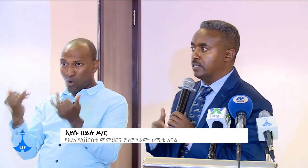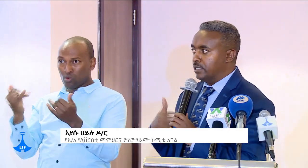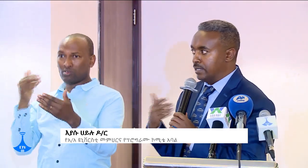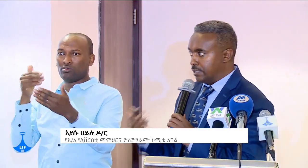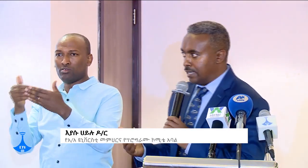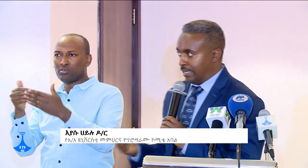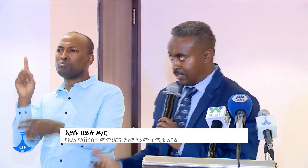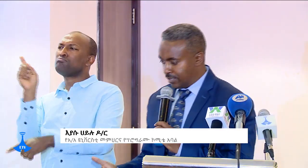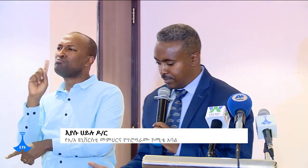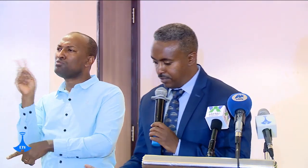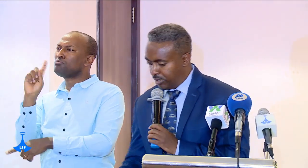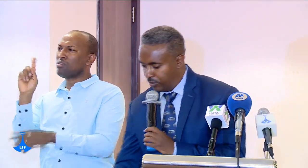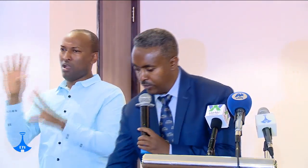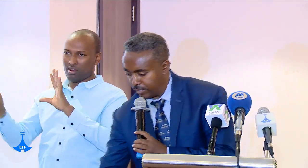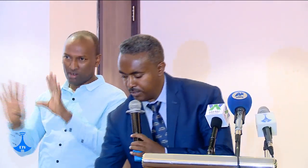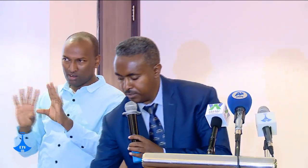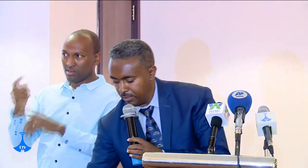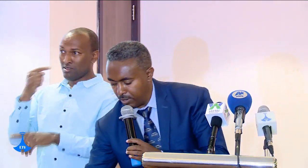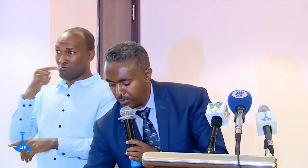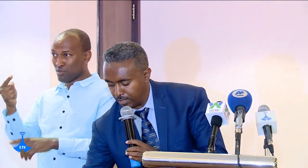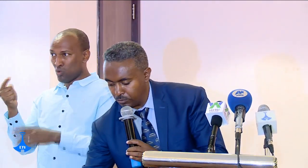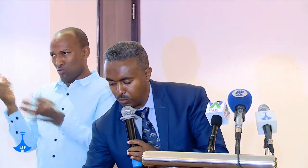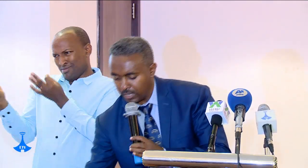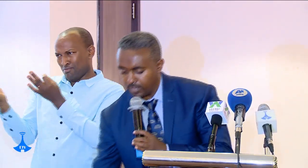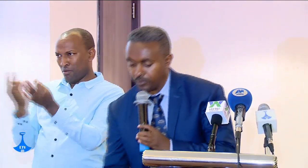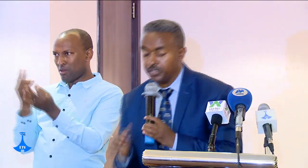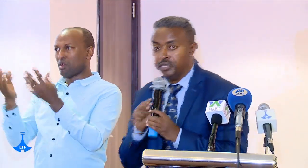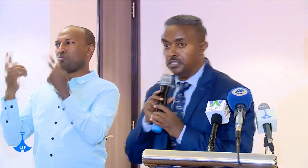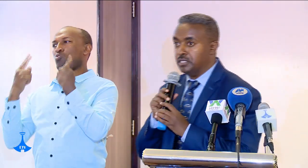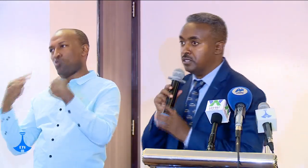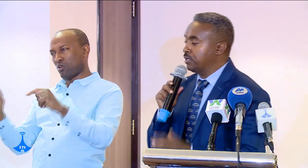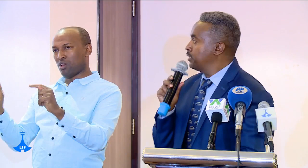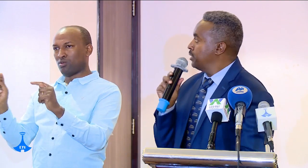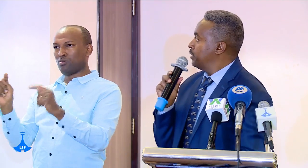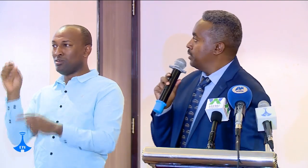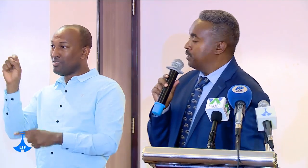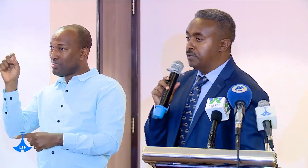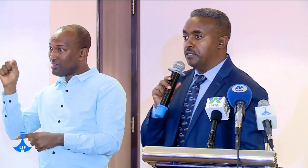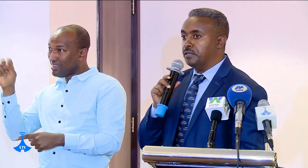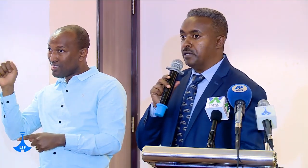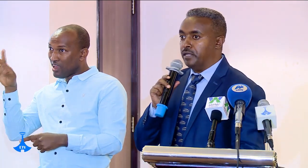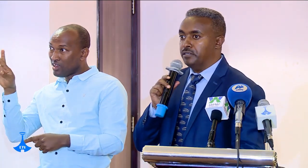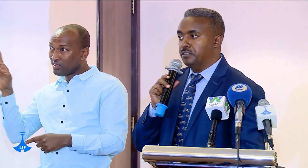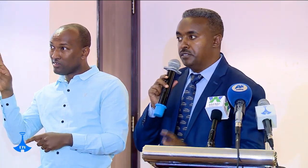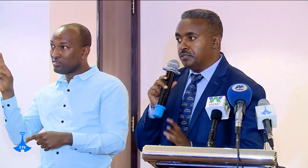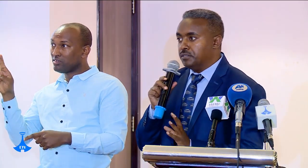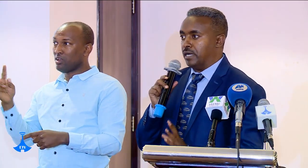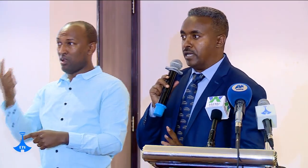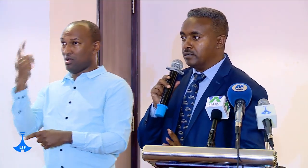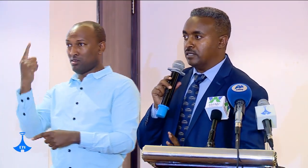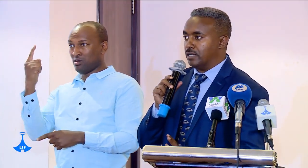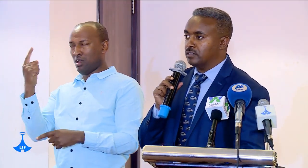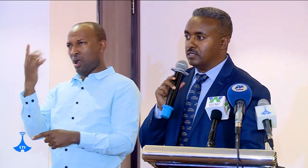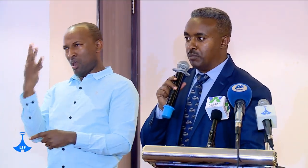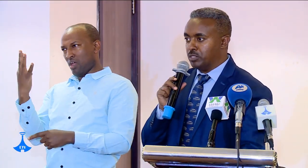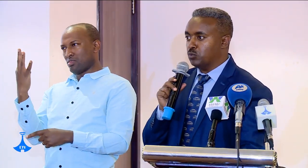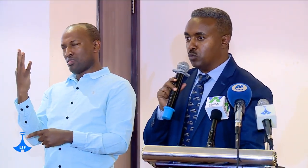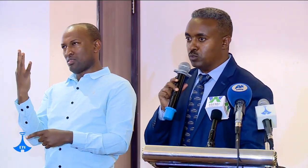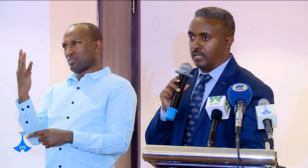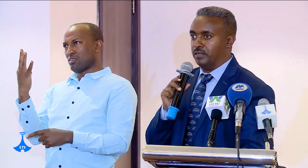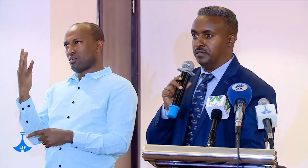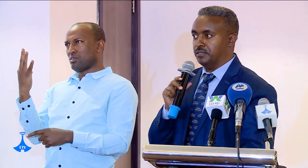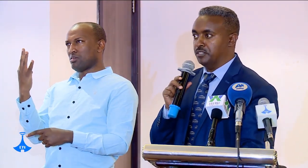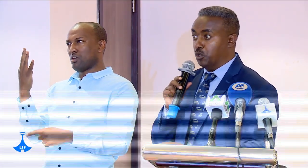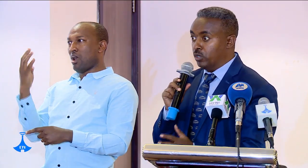ምን አደረገ የሚለውን ነገር ለማብራራት ሞክራለሁ። እንግዲህ ቴስላ አንድ 4-10